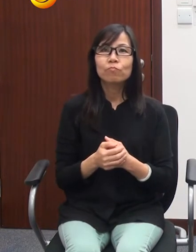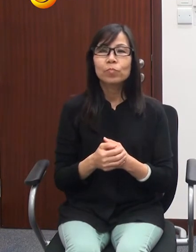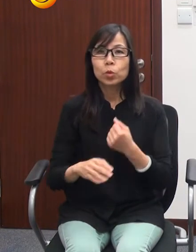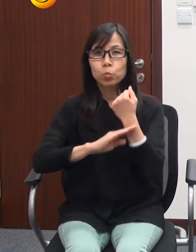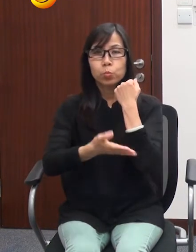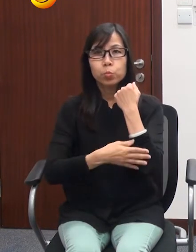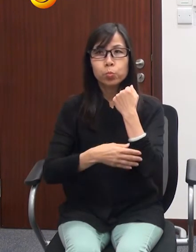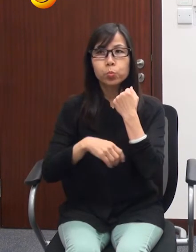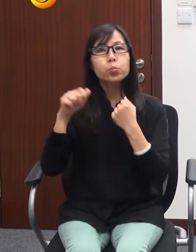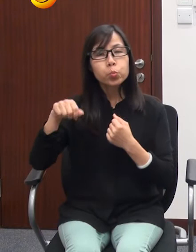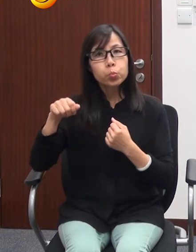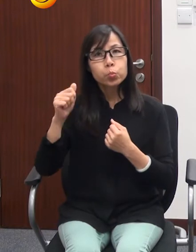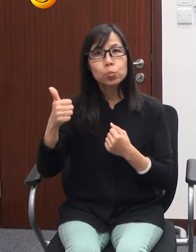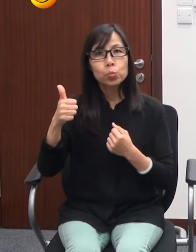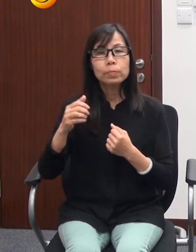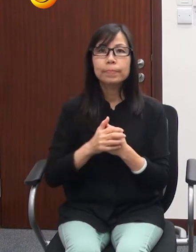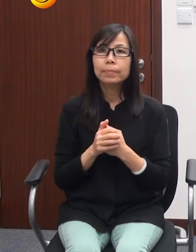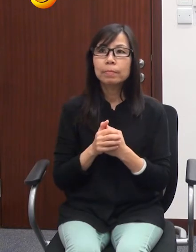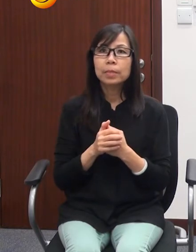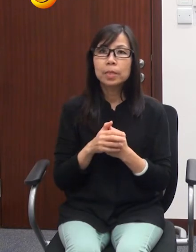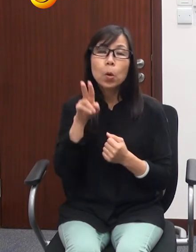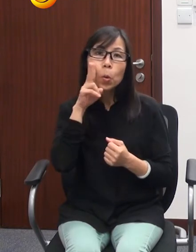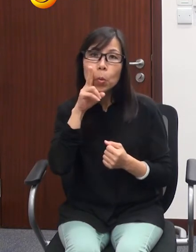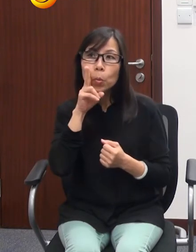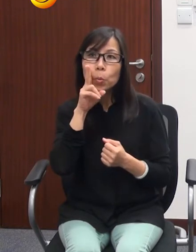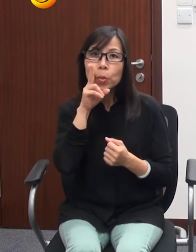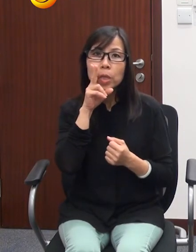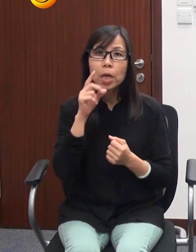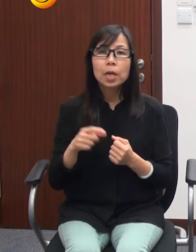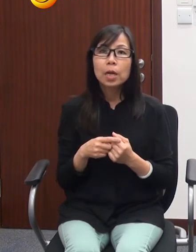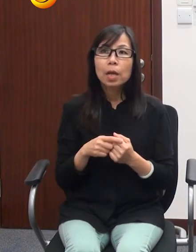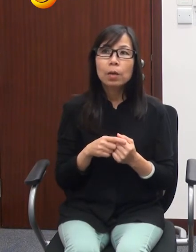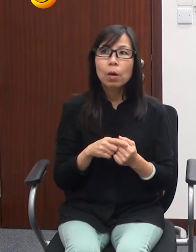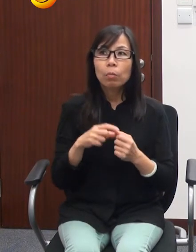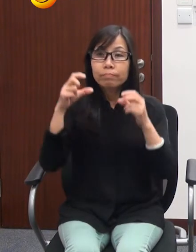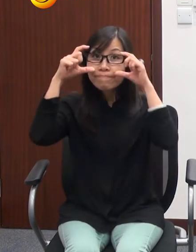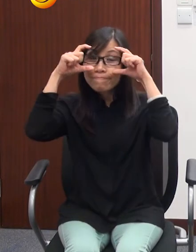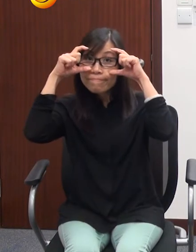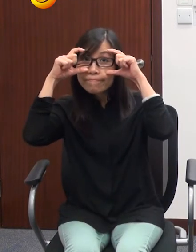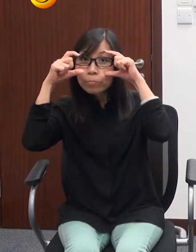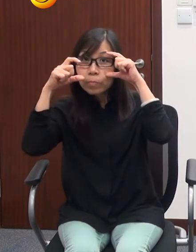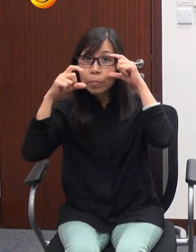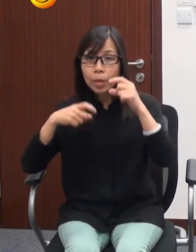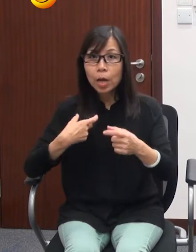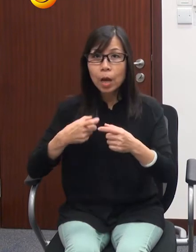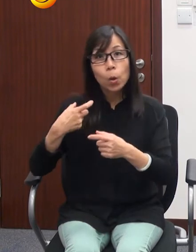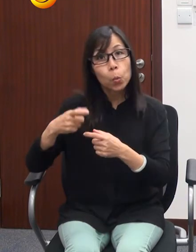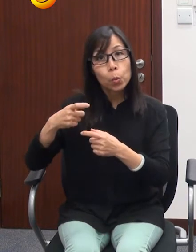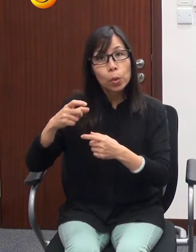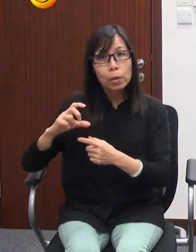攞到利益㗎嘛，譬如李嘉誠係持有佢嗰、那個東方海外嘅